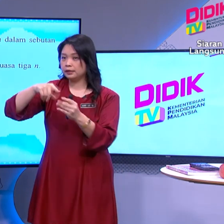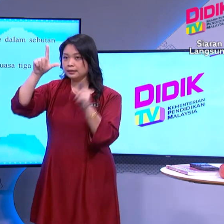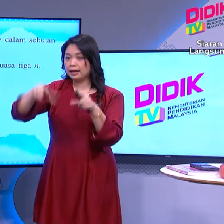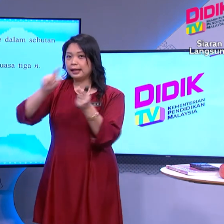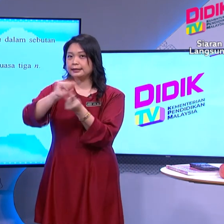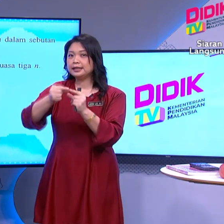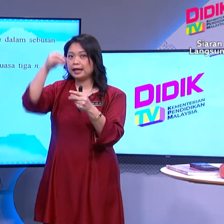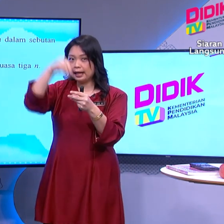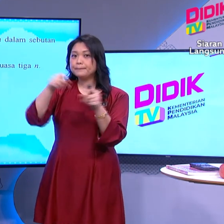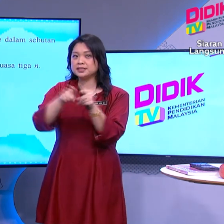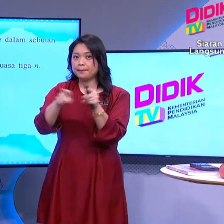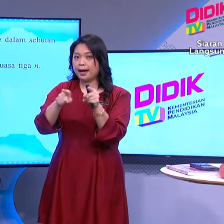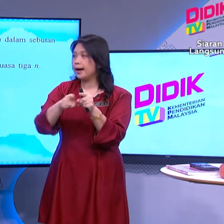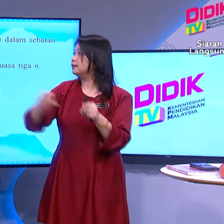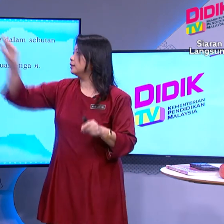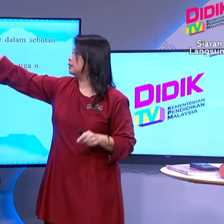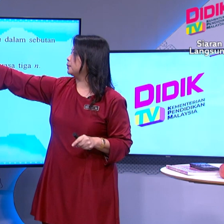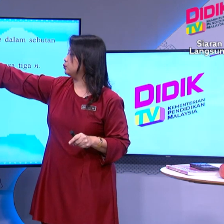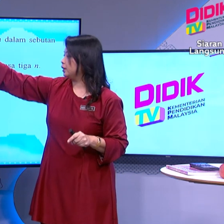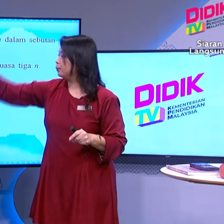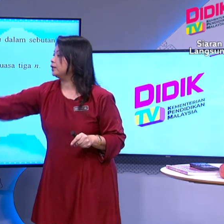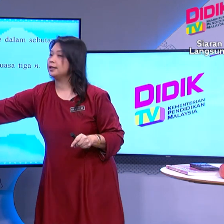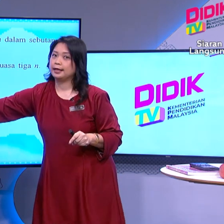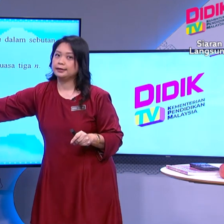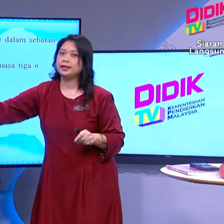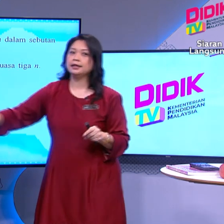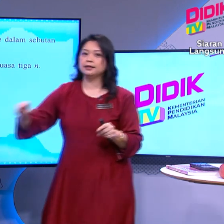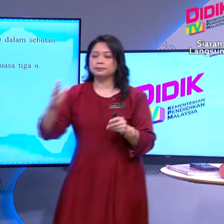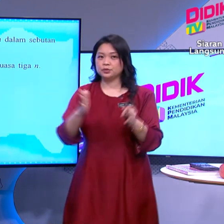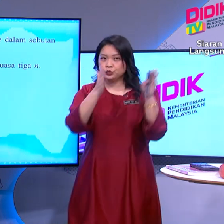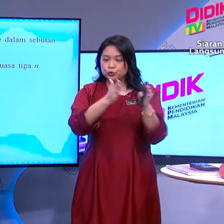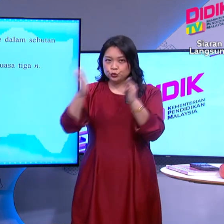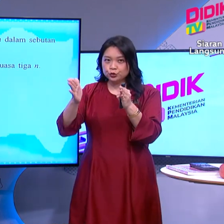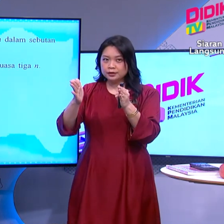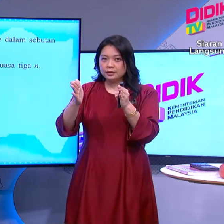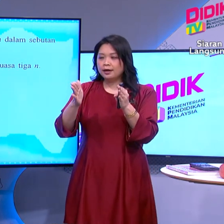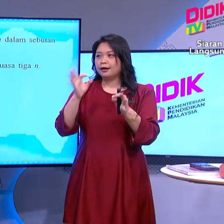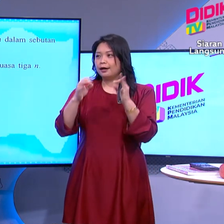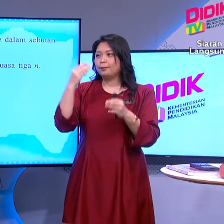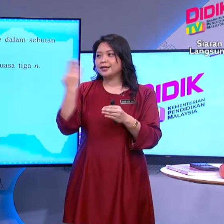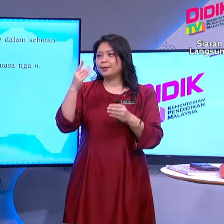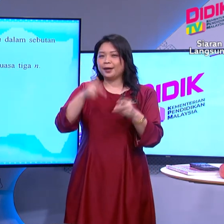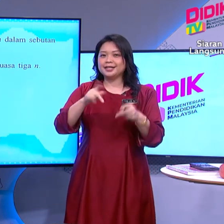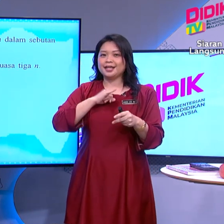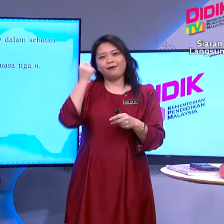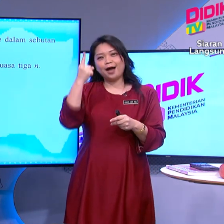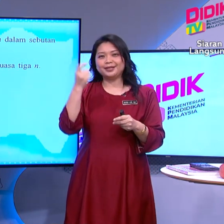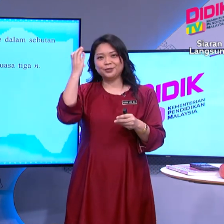letak ganti dalam persamaan masuk Nippon kita ganti pas susun kalau biasa pelajar saya Wahana